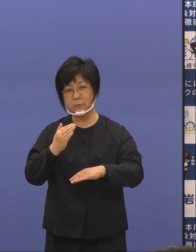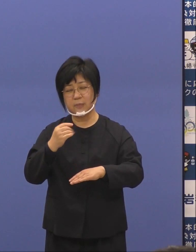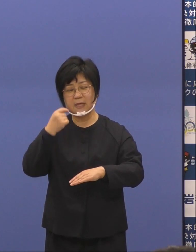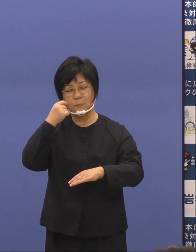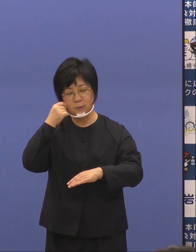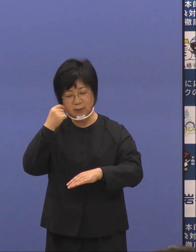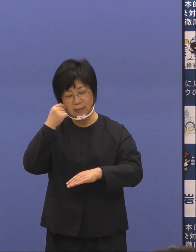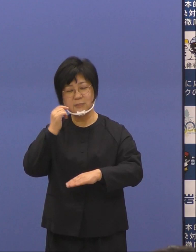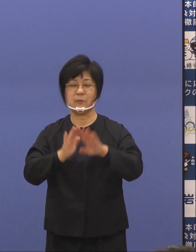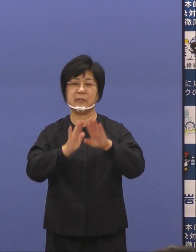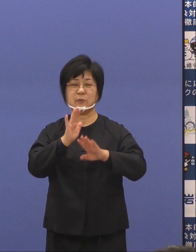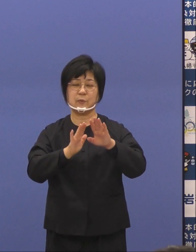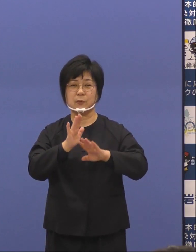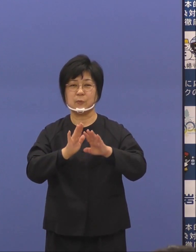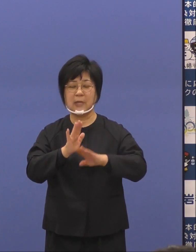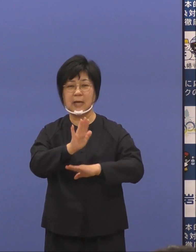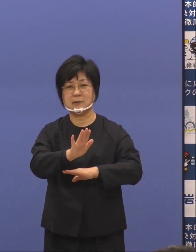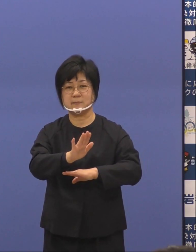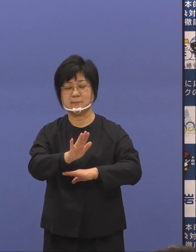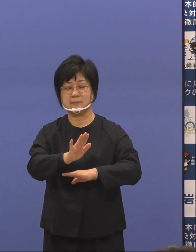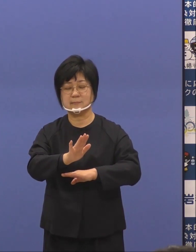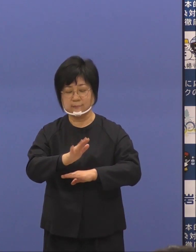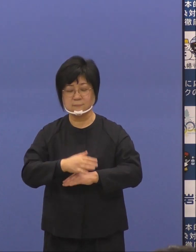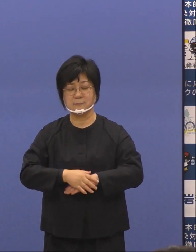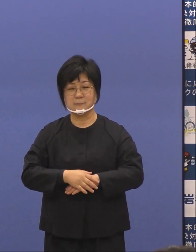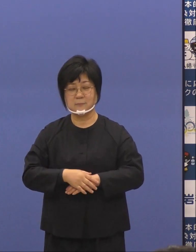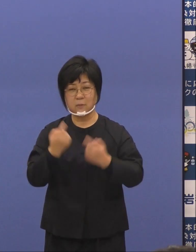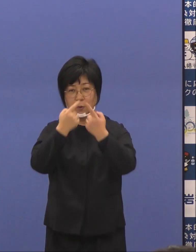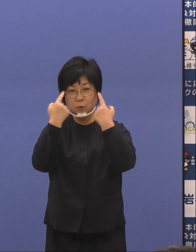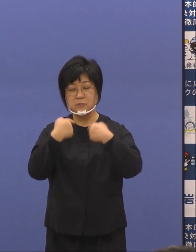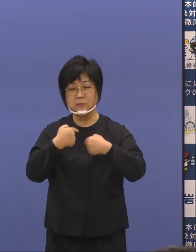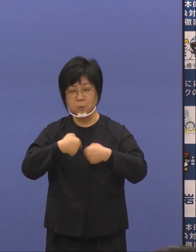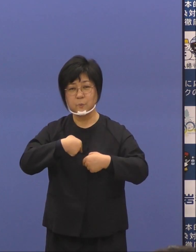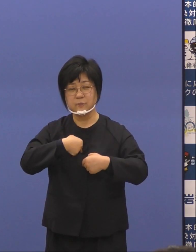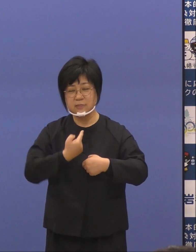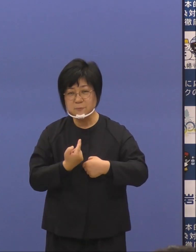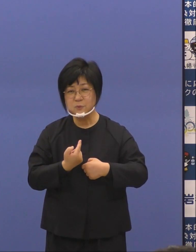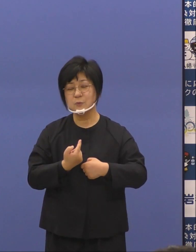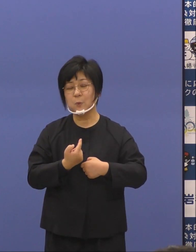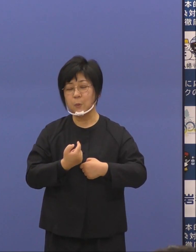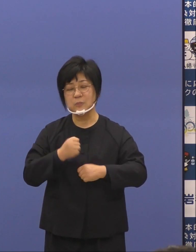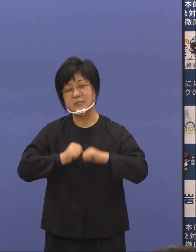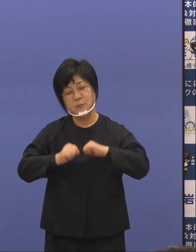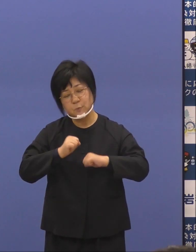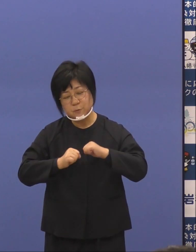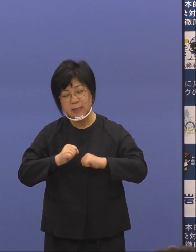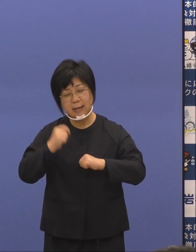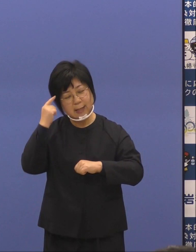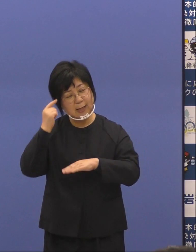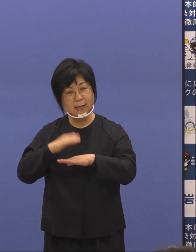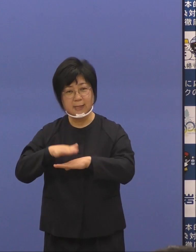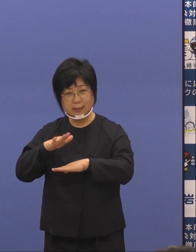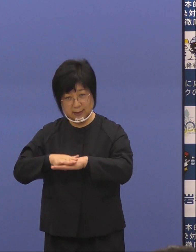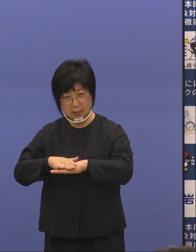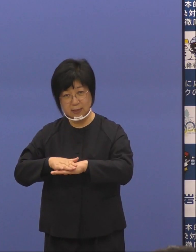ないでしょうか。個人の自由意思に基づいて、そして自